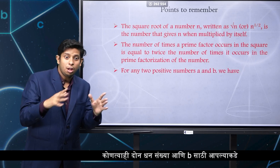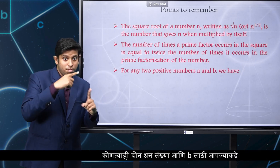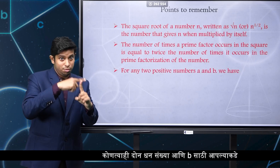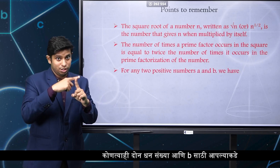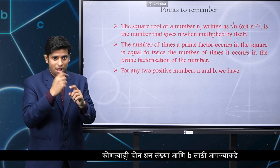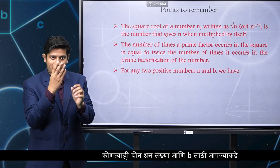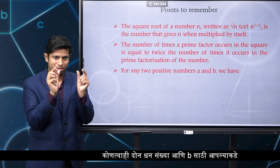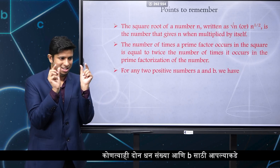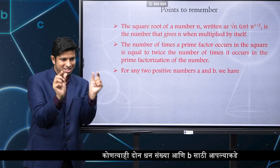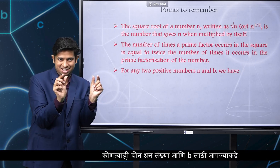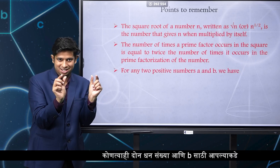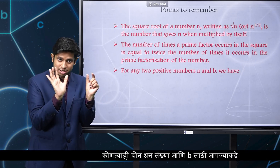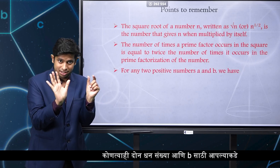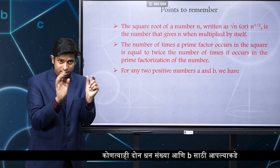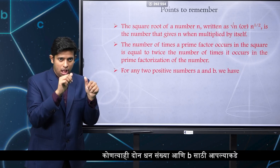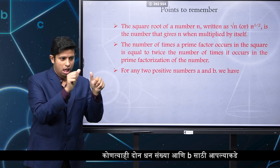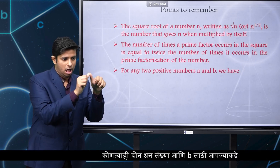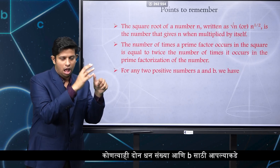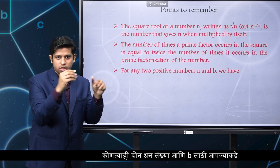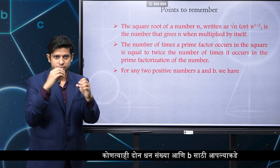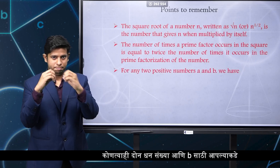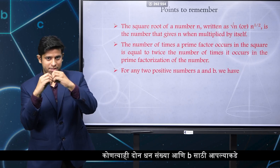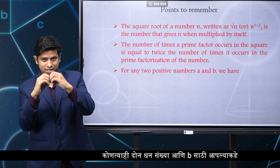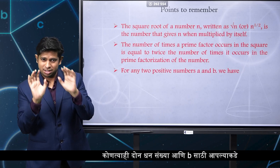कोणत्याही दोन धनसंख्या आणि b साठी आपल्याकडे